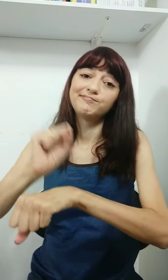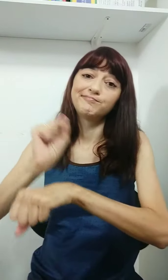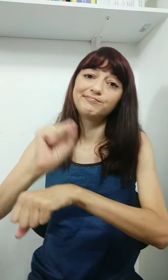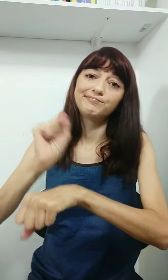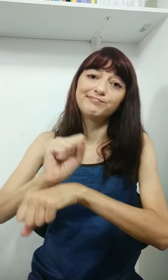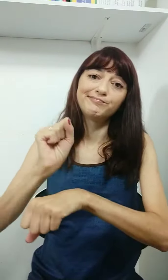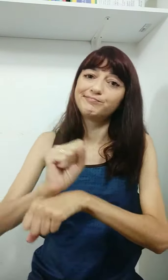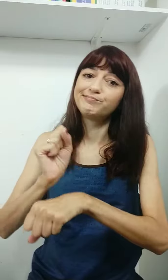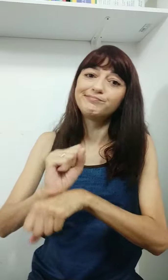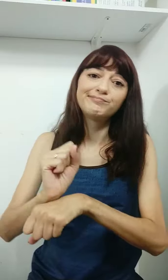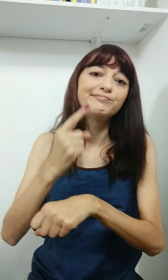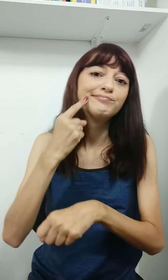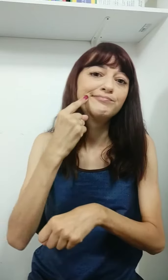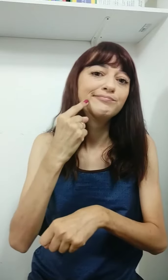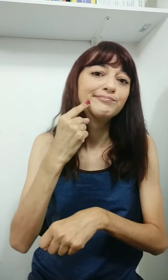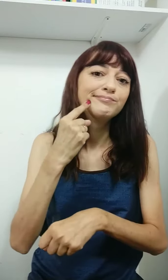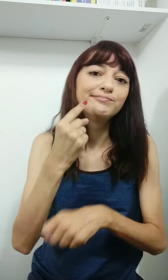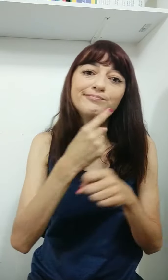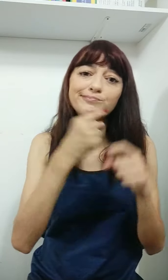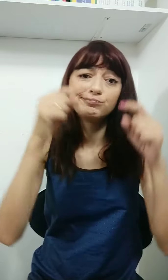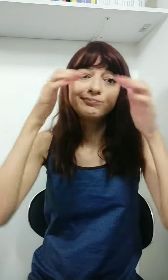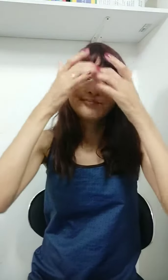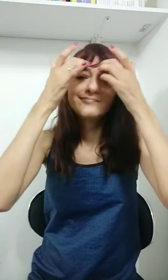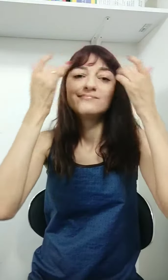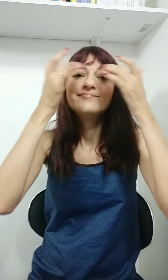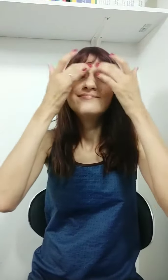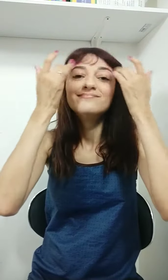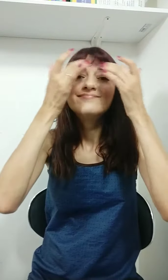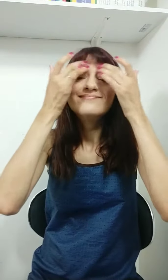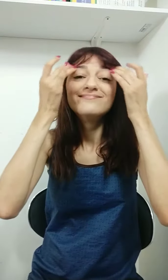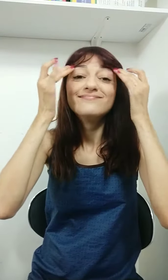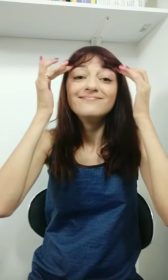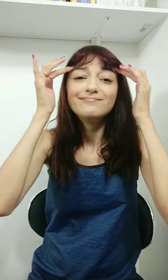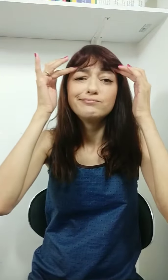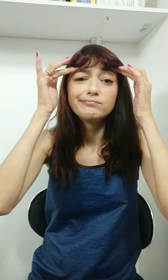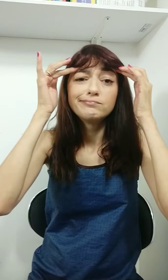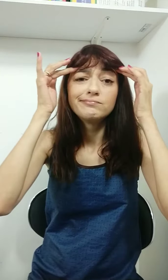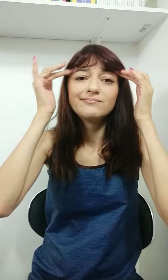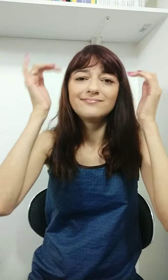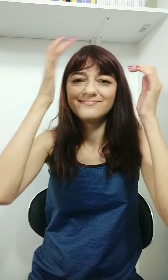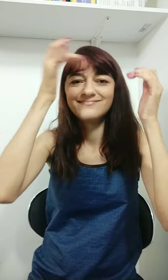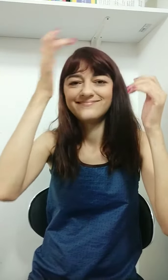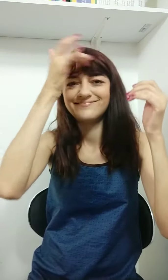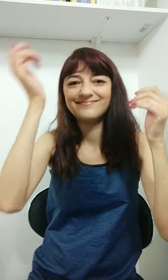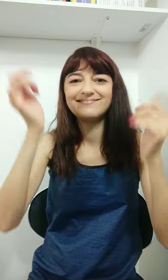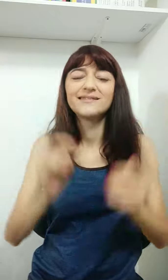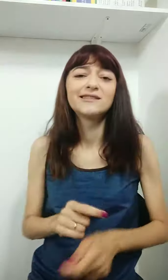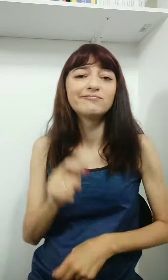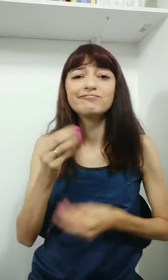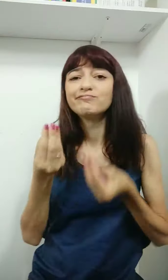só, né? Eu ainda não entreguei, né? Vai ter que esperar. Vejam a minha expressão facial, o movimento aqui das